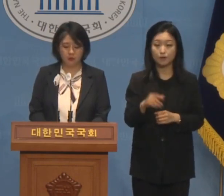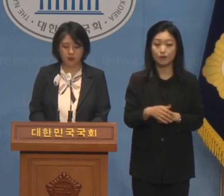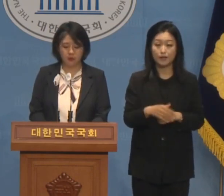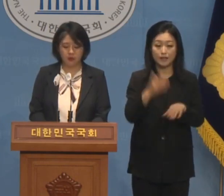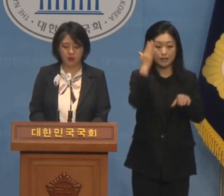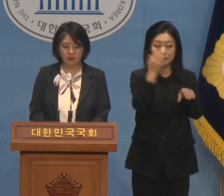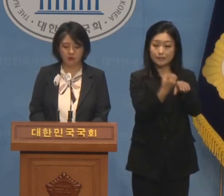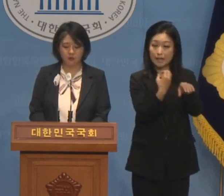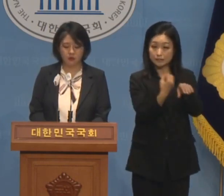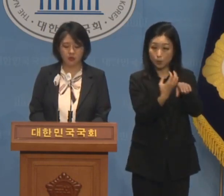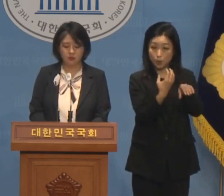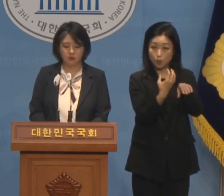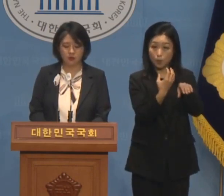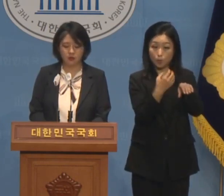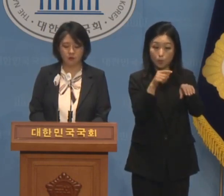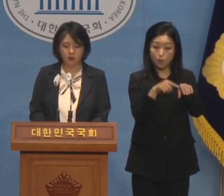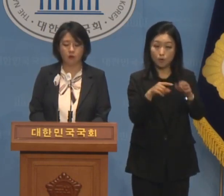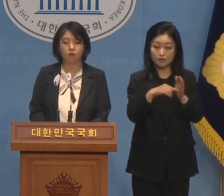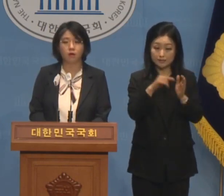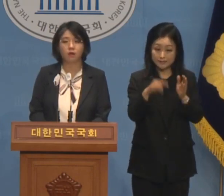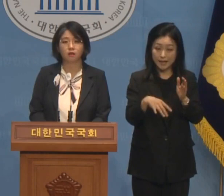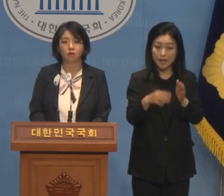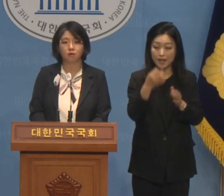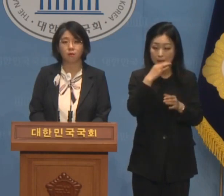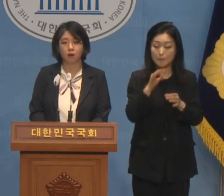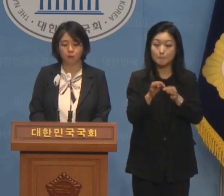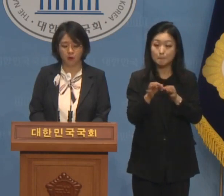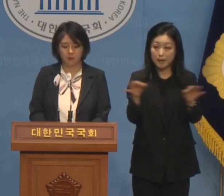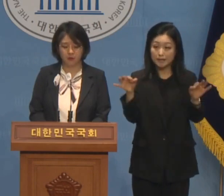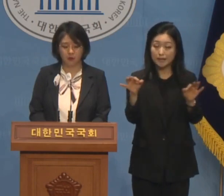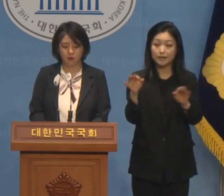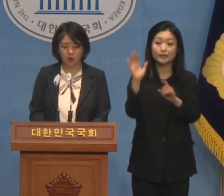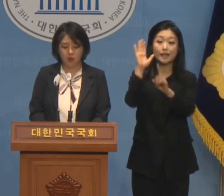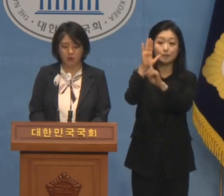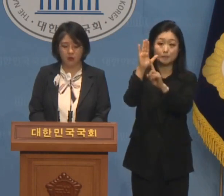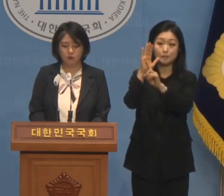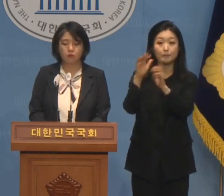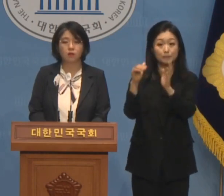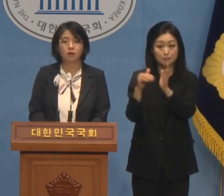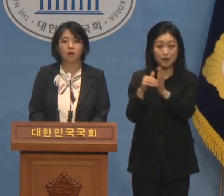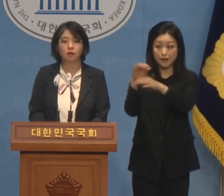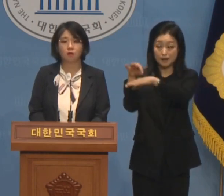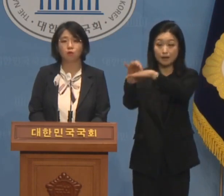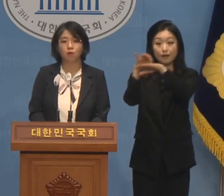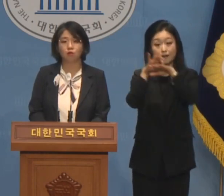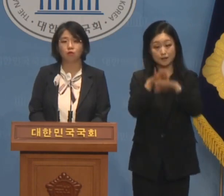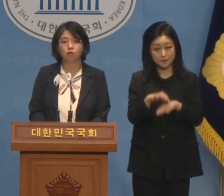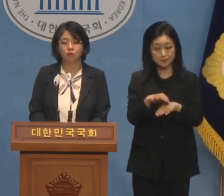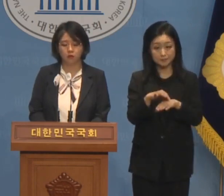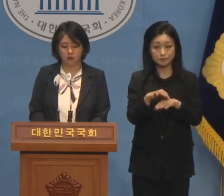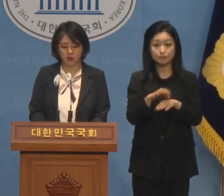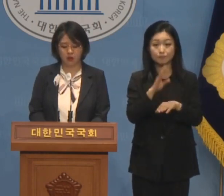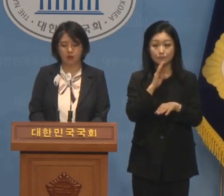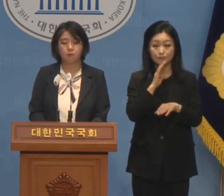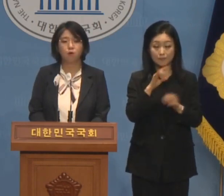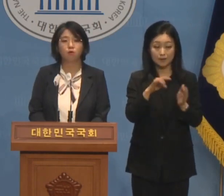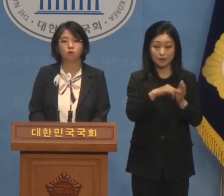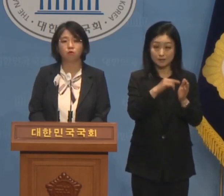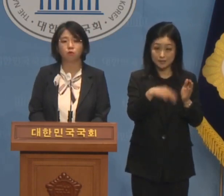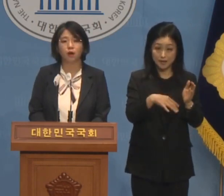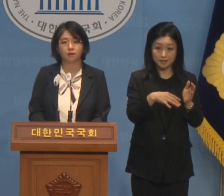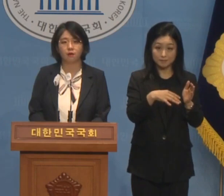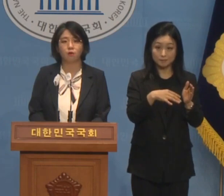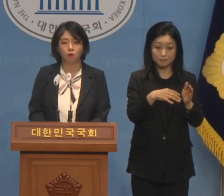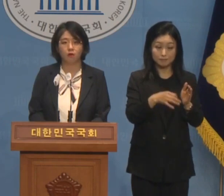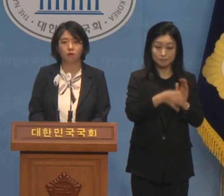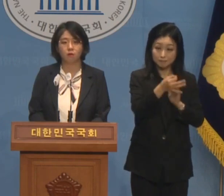탄소세 배당에 대한 경제학자들의 성명이라는 것을 발표하면서 탄소세가 탄소 배출을 줄이는 데에